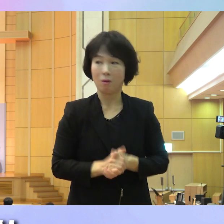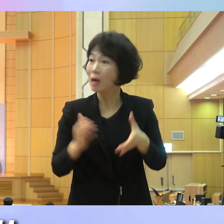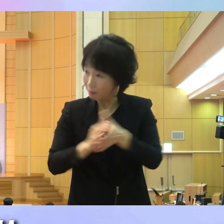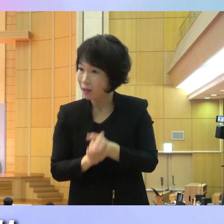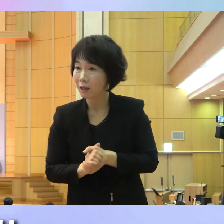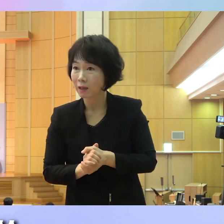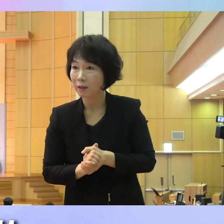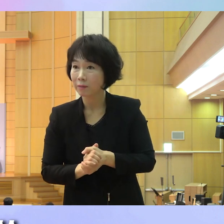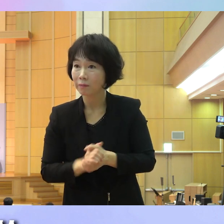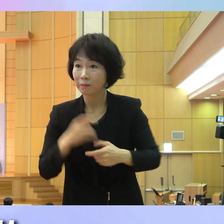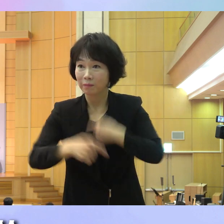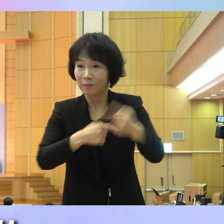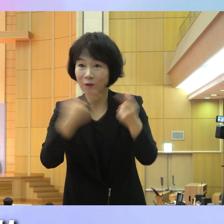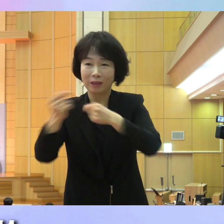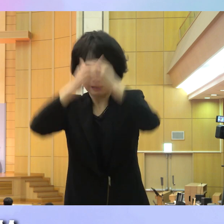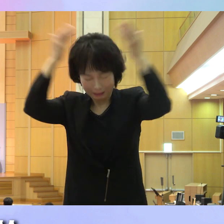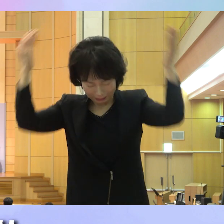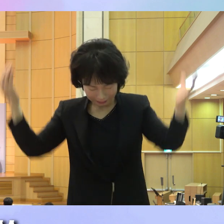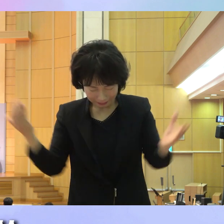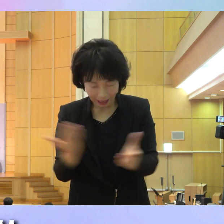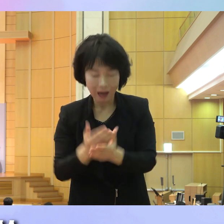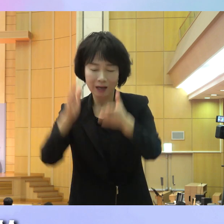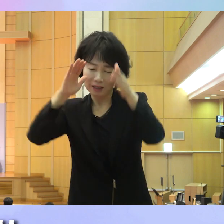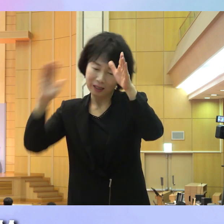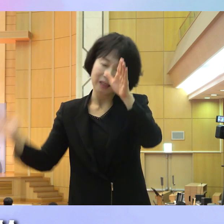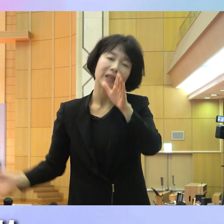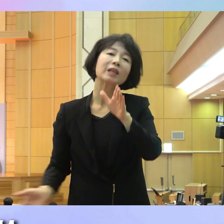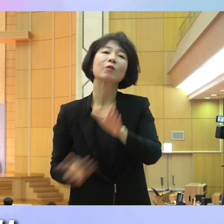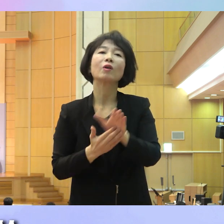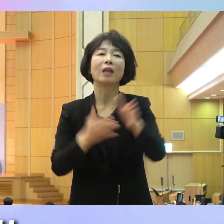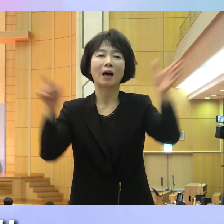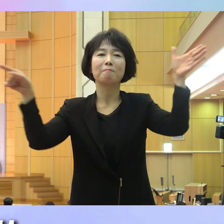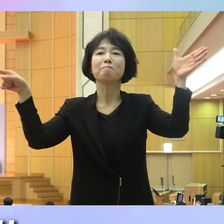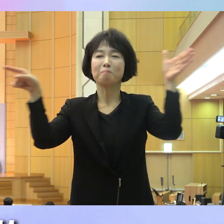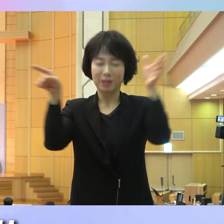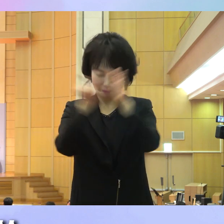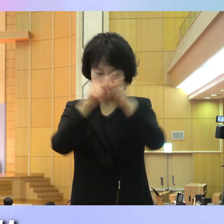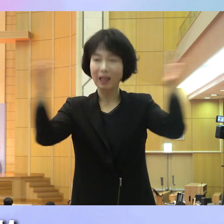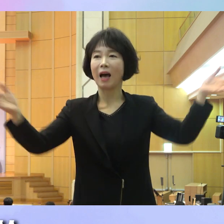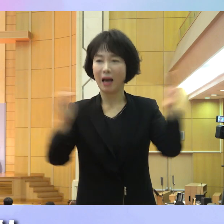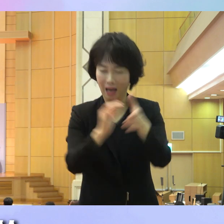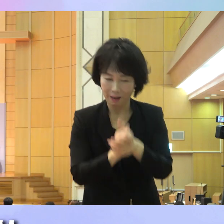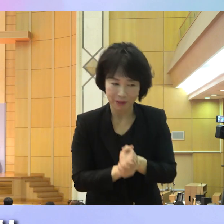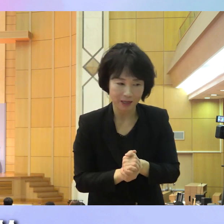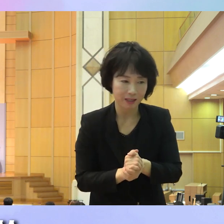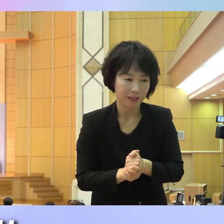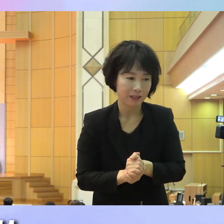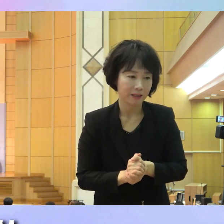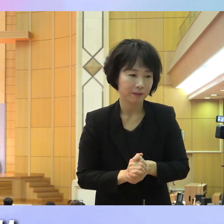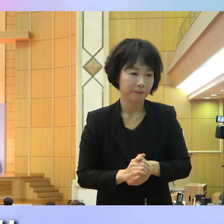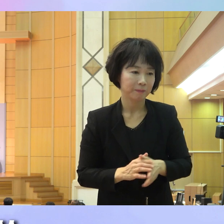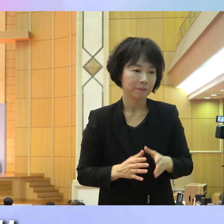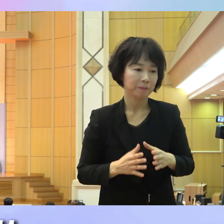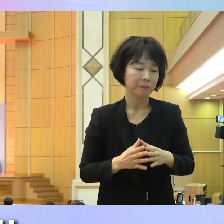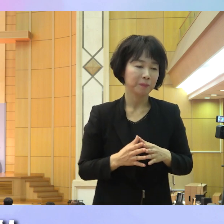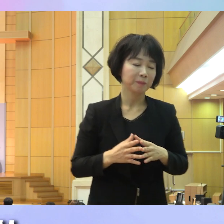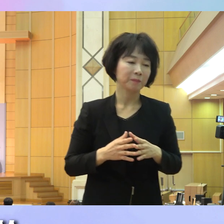할렐루야. 따라합시다. 다 이루었다. 믿습니다. 할렐루야.